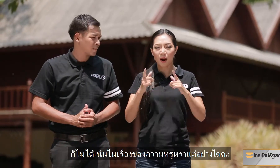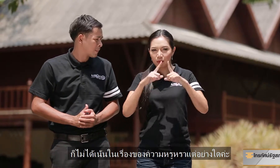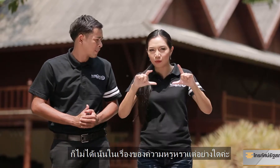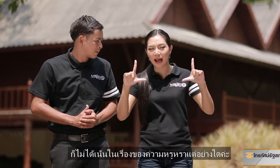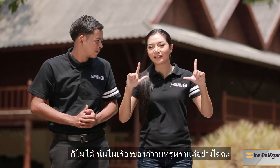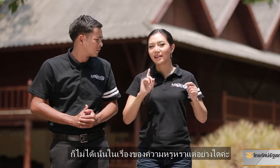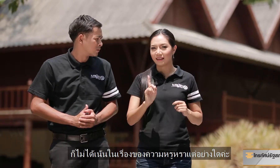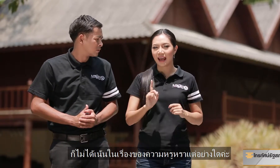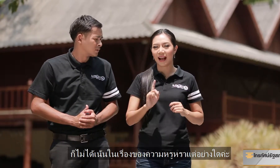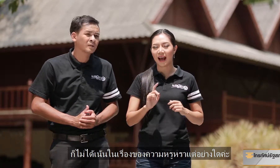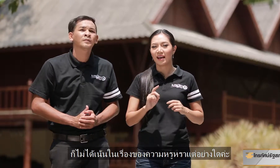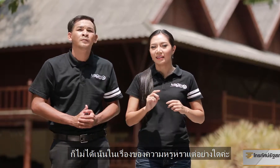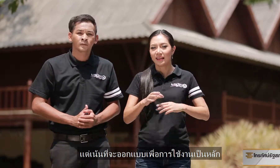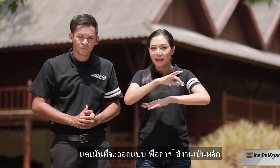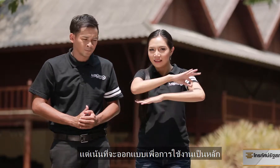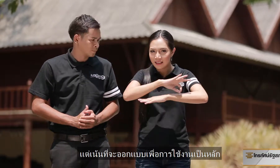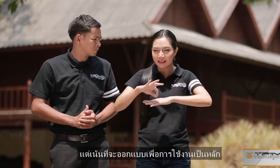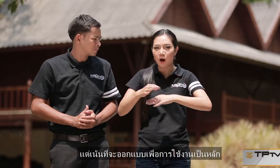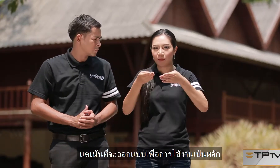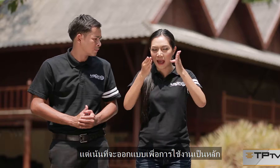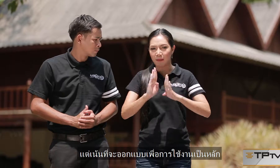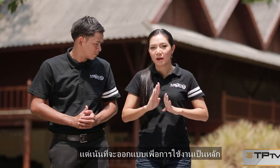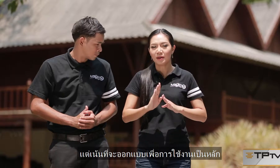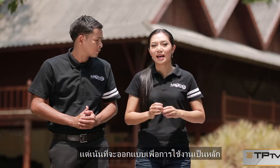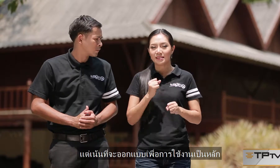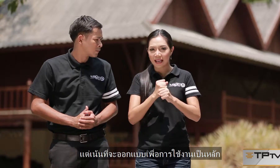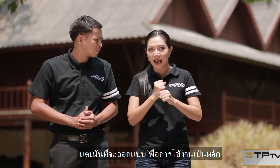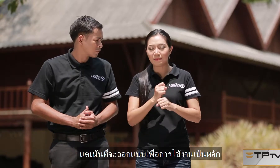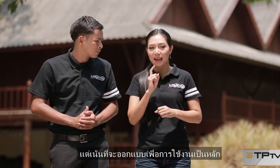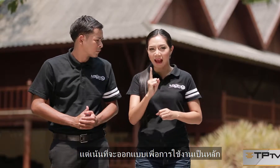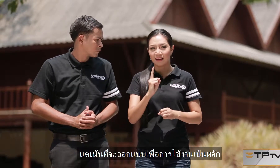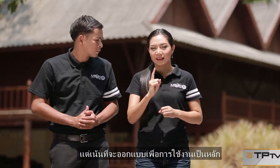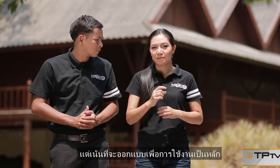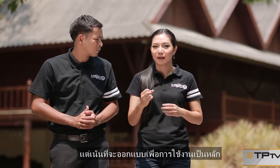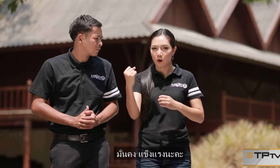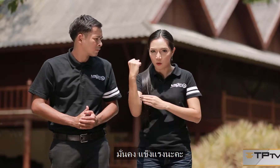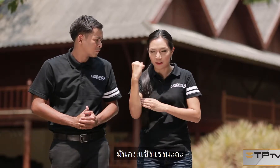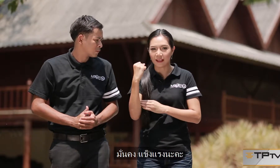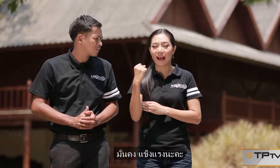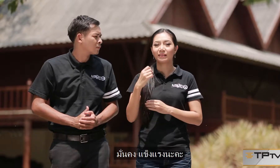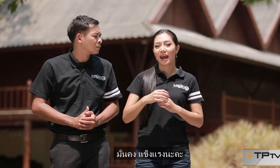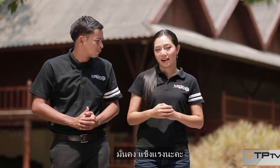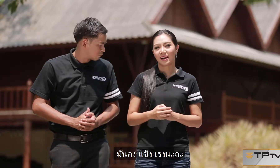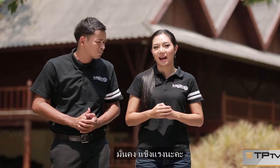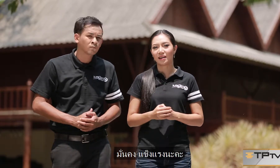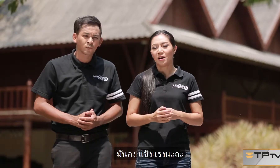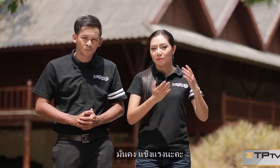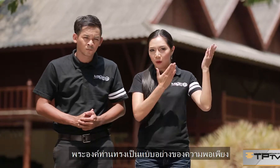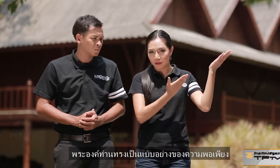ความหรูหราแต่อย่างใดค่ะแต่เน้นที่จะออกแบบเพื่อการใช้งานเป็นหลักมั่นคงแข็งแรงนะคะพระองค์ท่